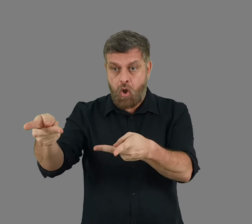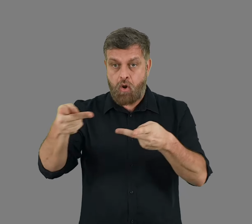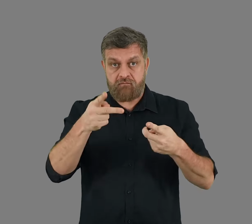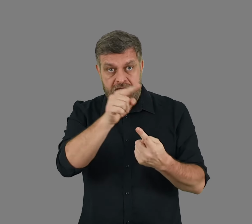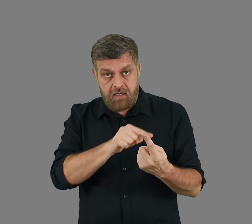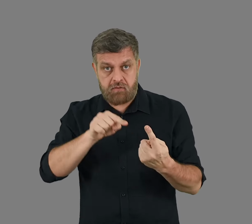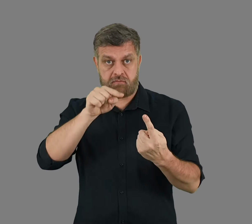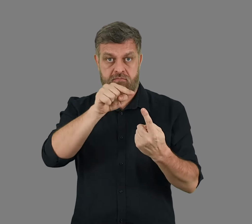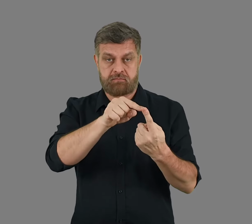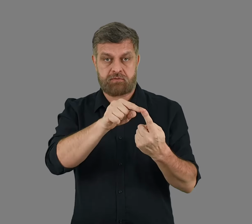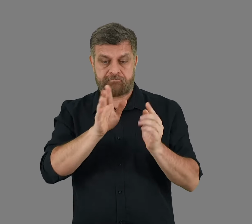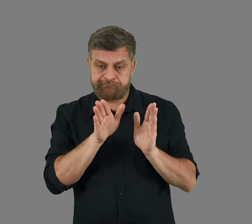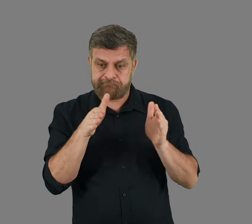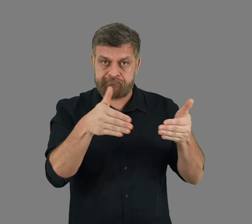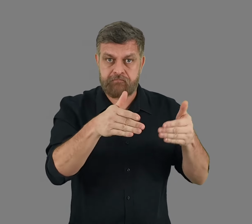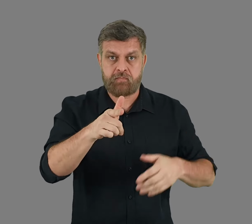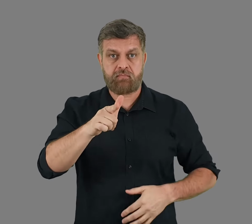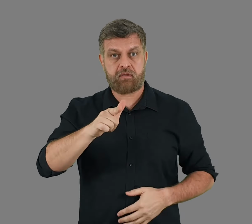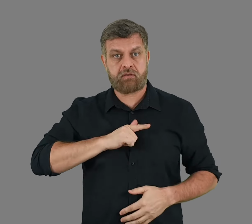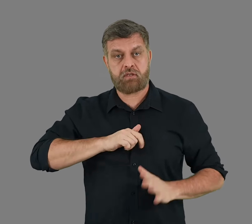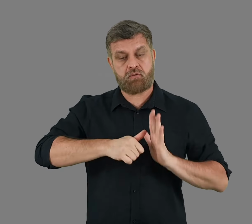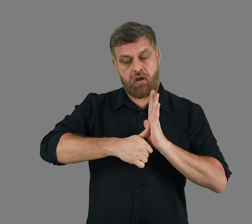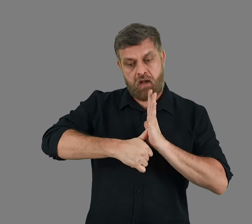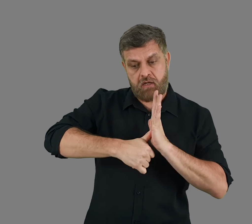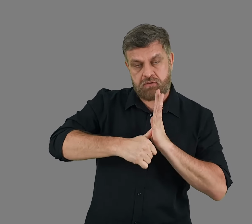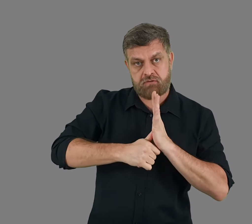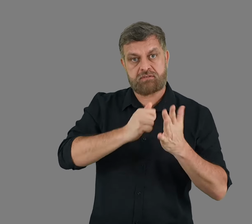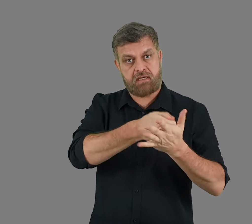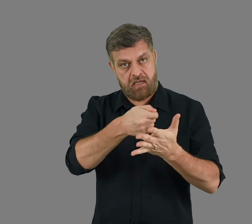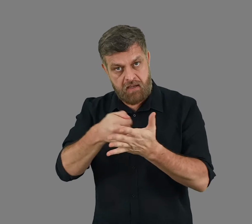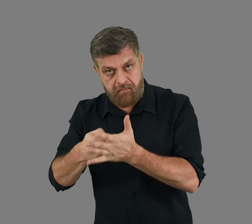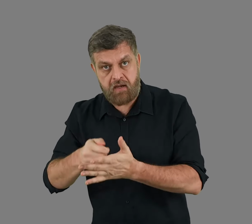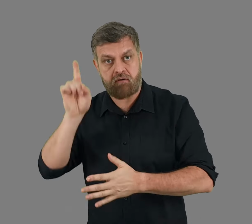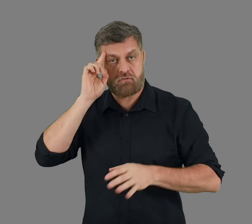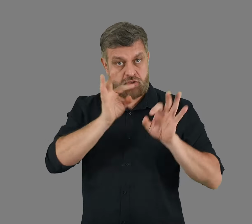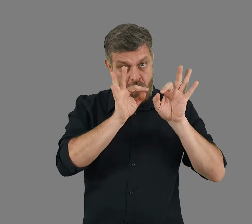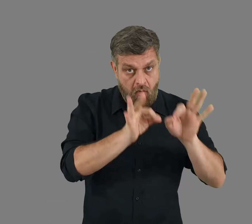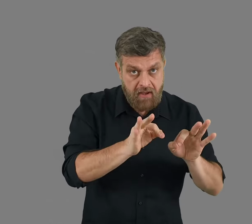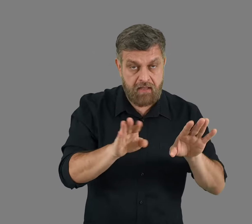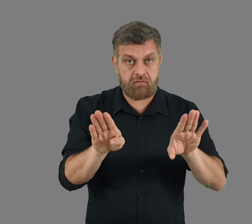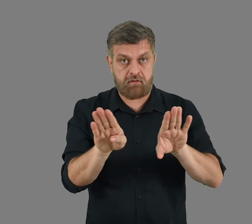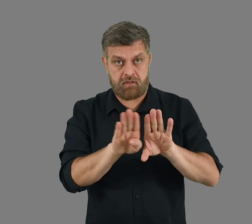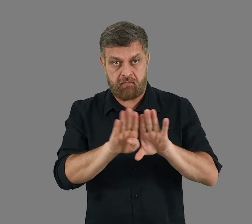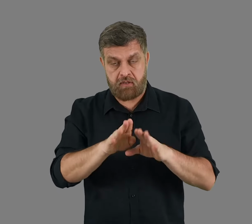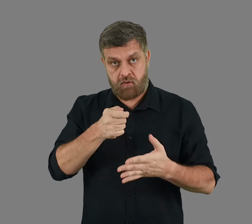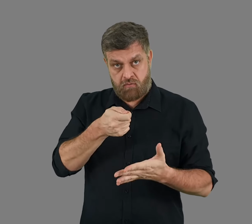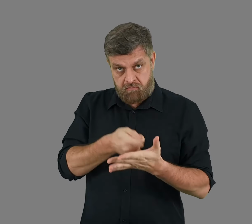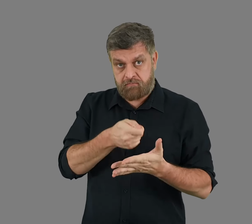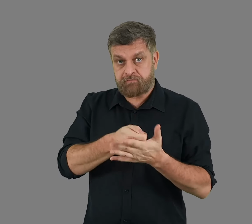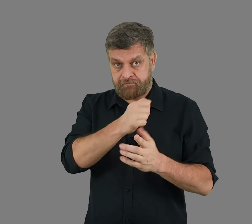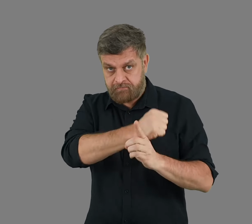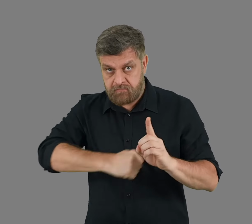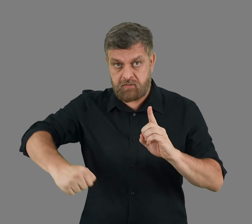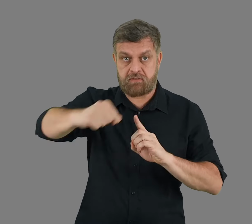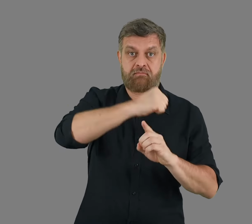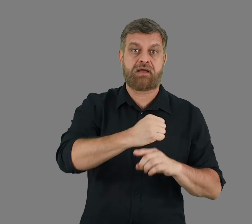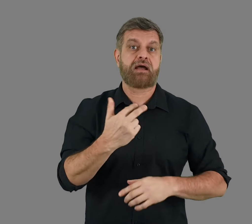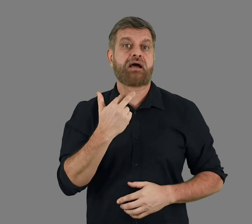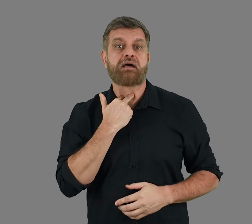fim, composta de associados contribuintes em dia com suas obrigações sociais, não podendo ela